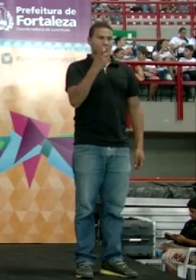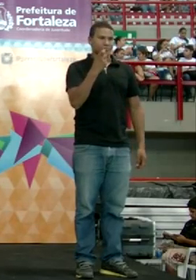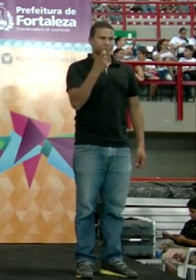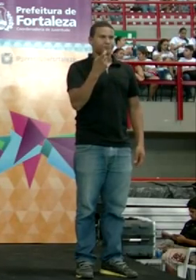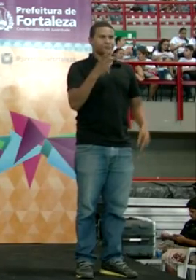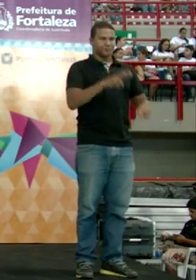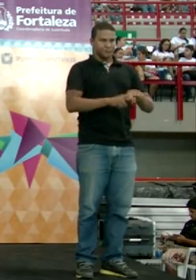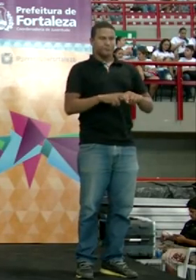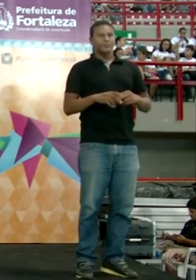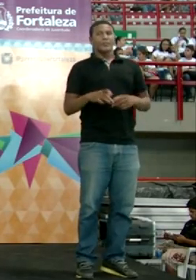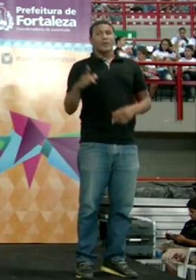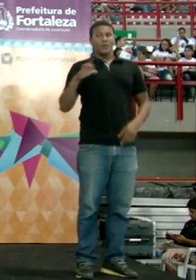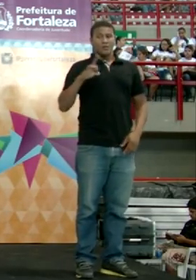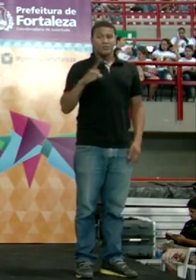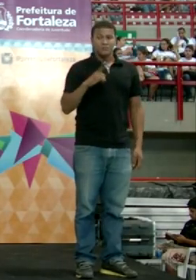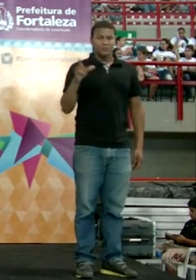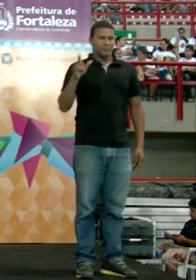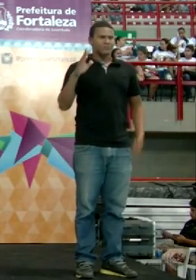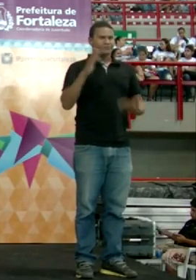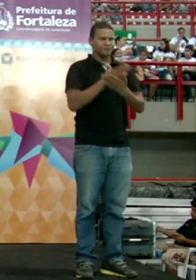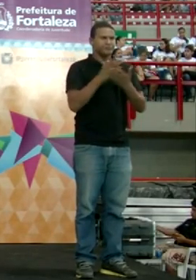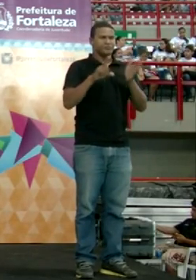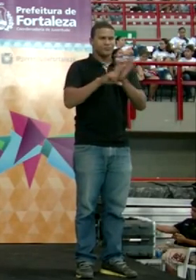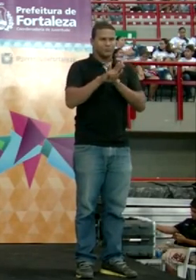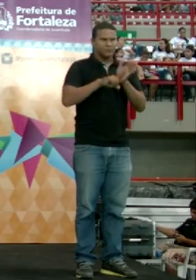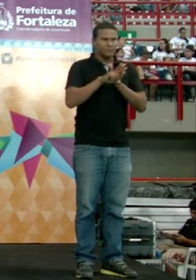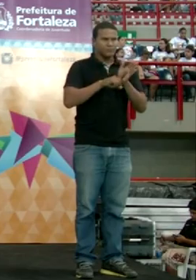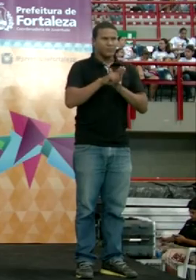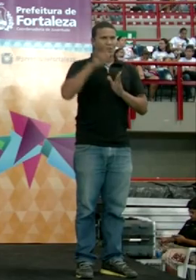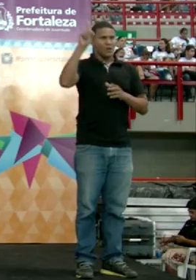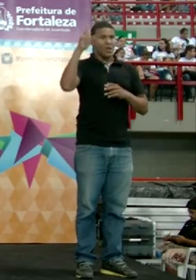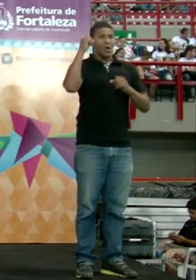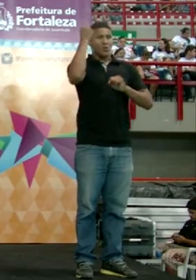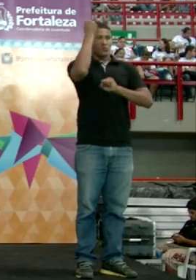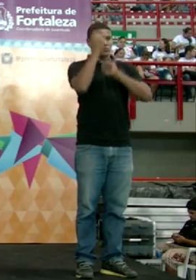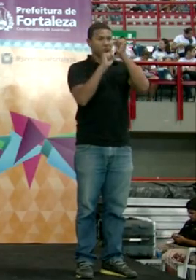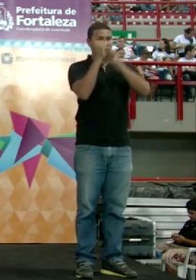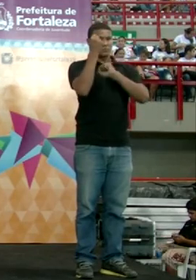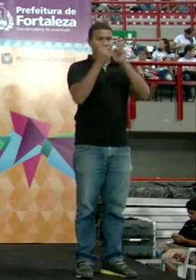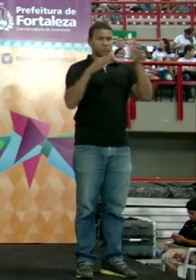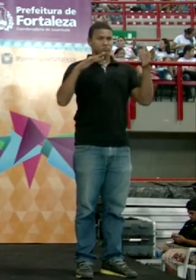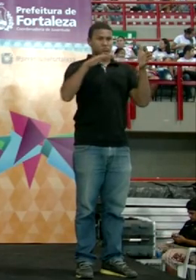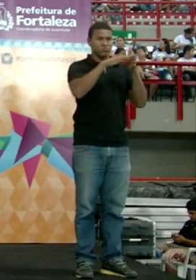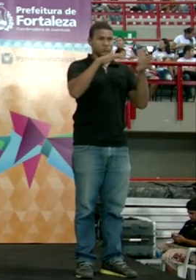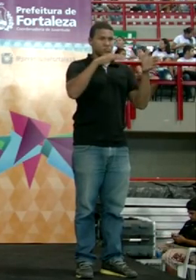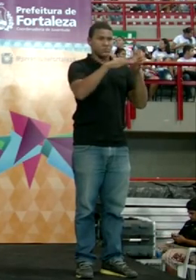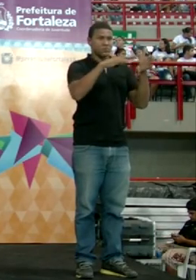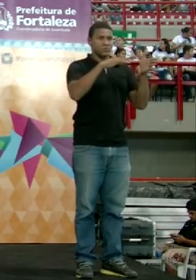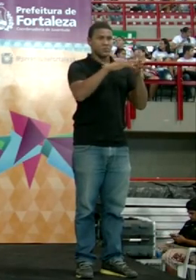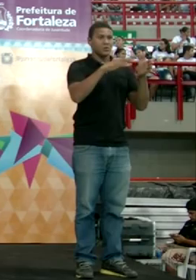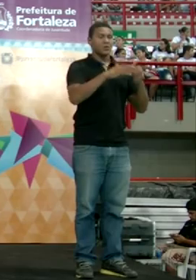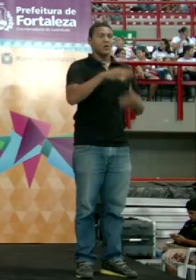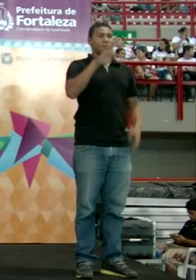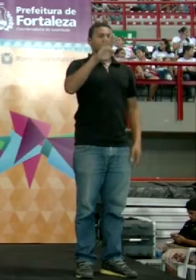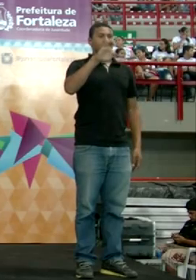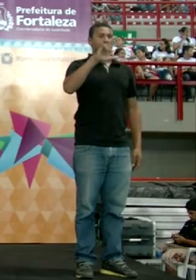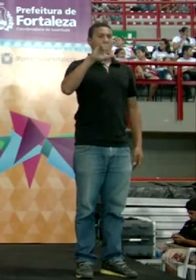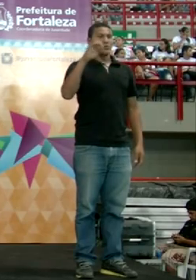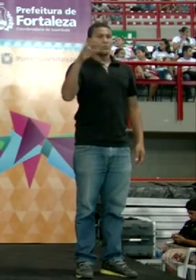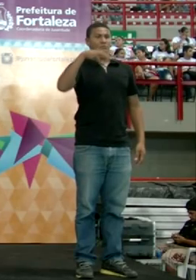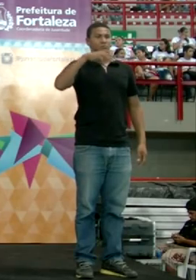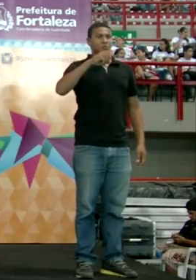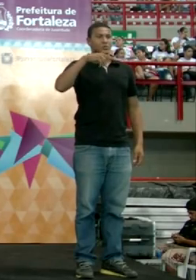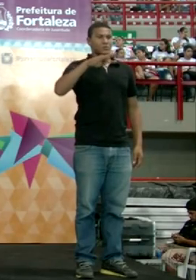depois que a usina de Belo Monte estiver construída, estiver funcionando, ainda vai ter liberação de gases de efeito